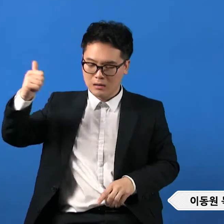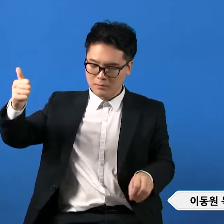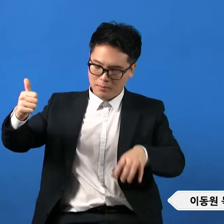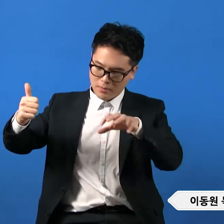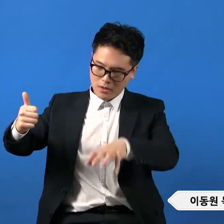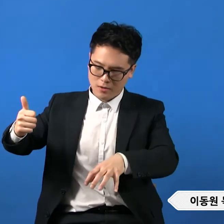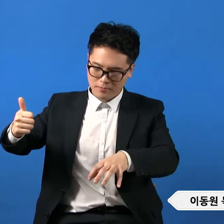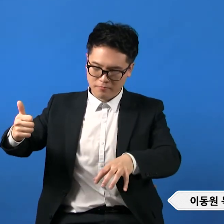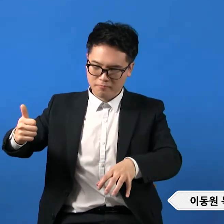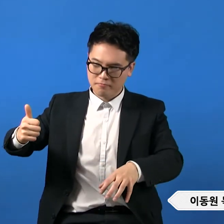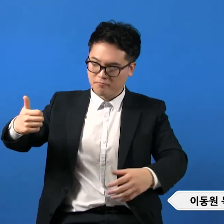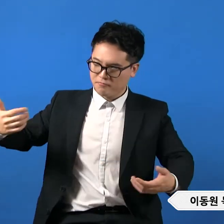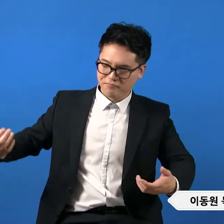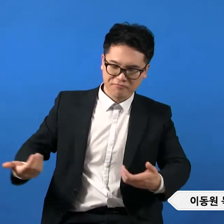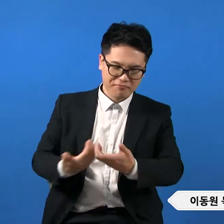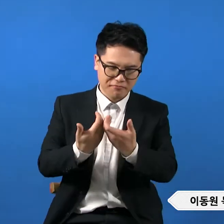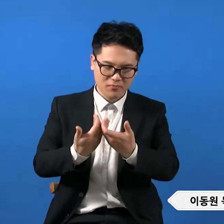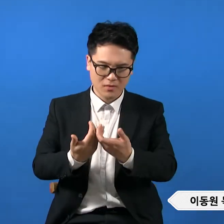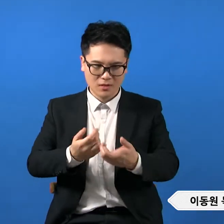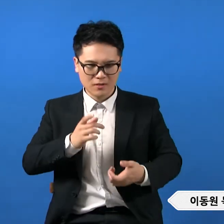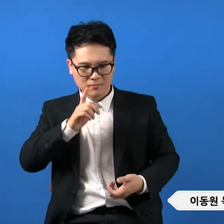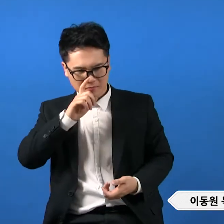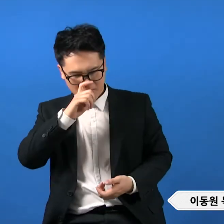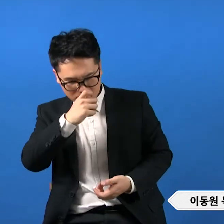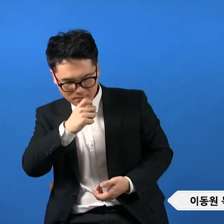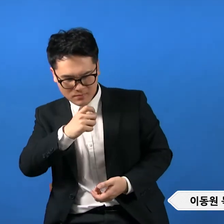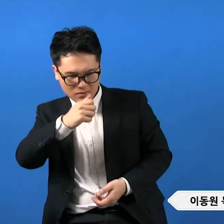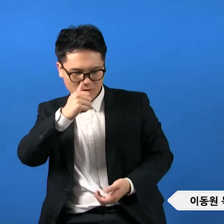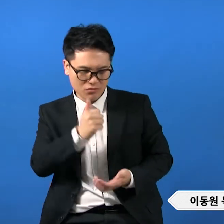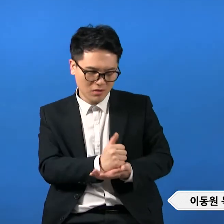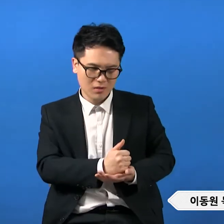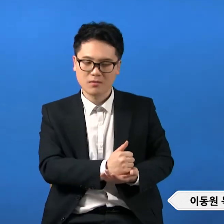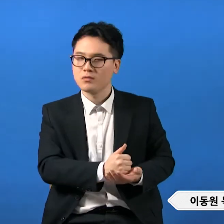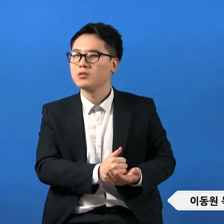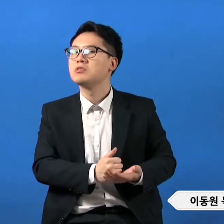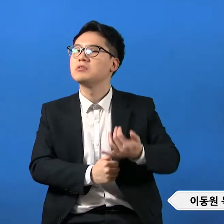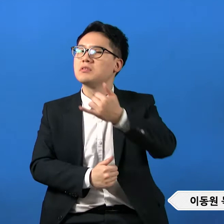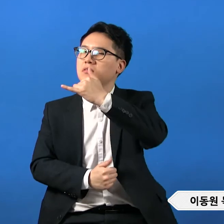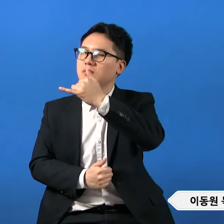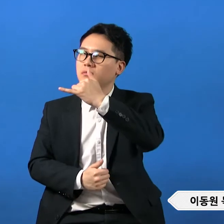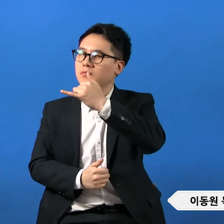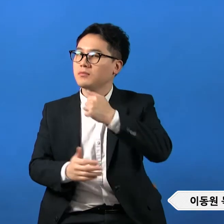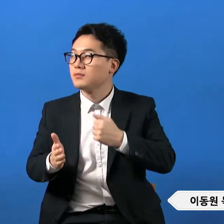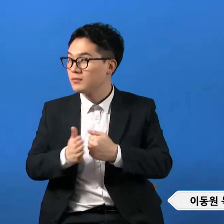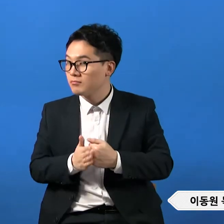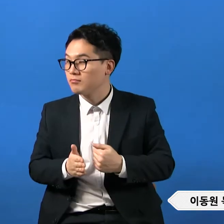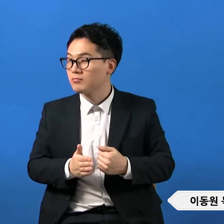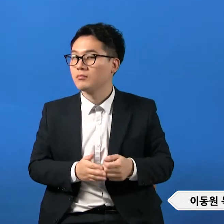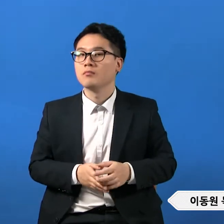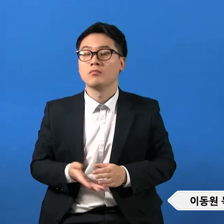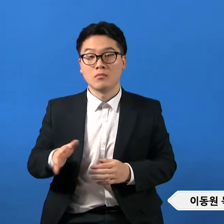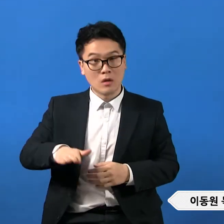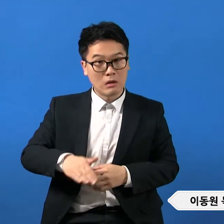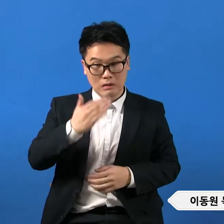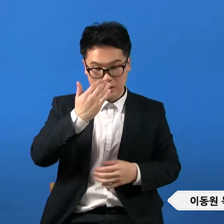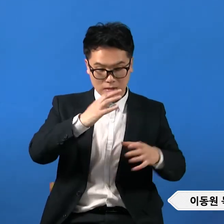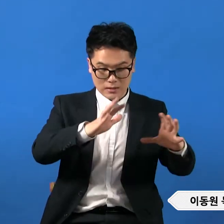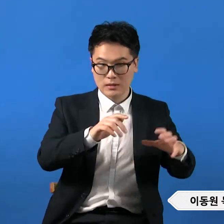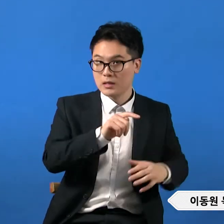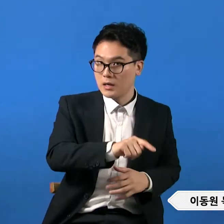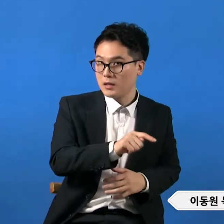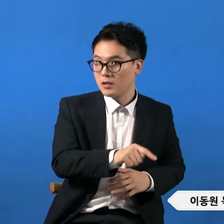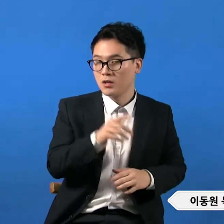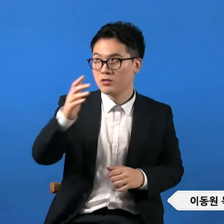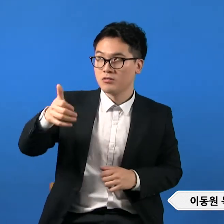앞에 부패한 모습들을 갖고 있었기 때문입니다. 그러나 이스라엘 백성들의 경우 그 하나님의 진노는